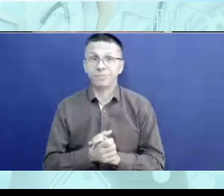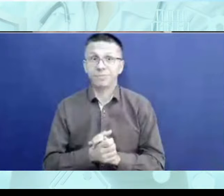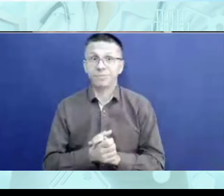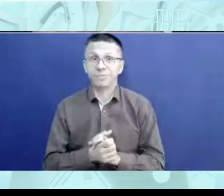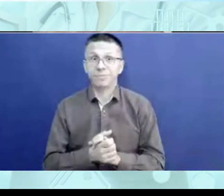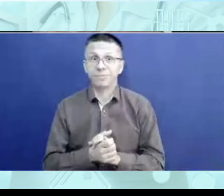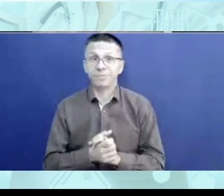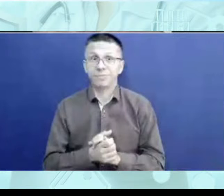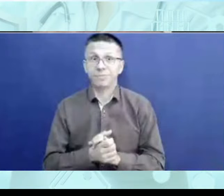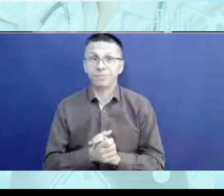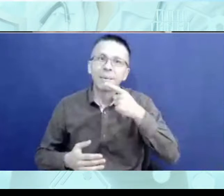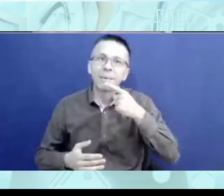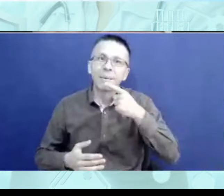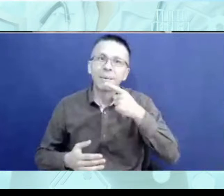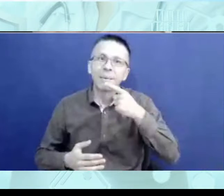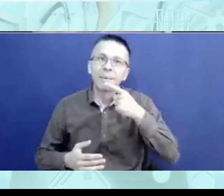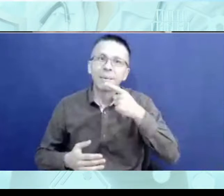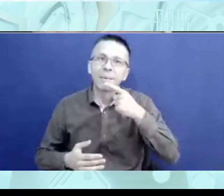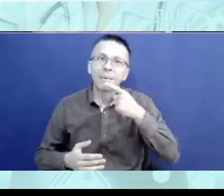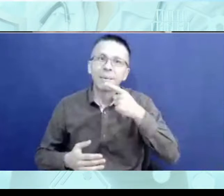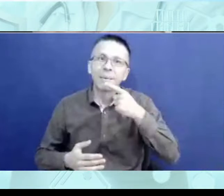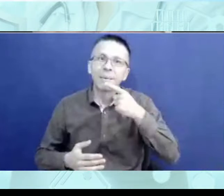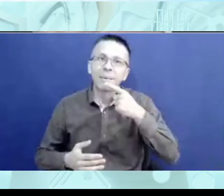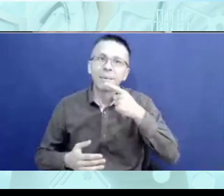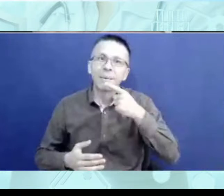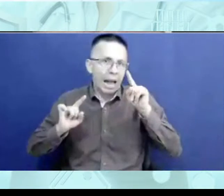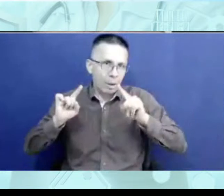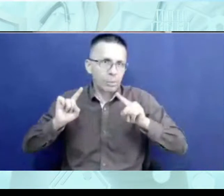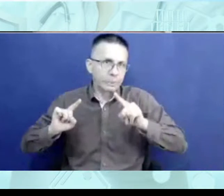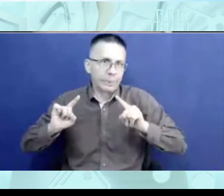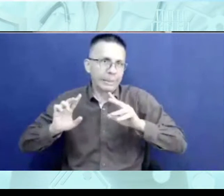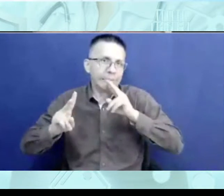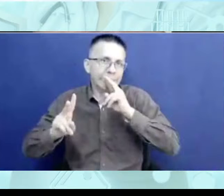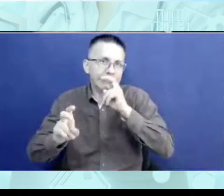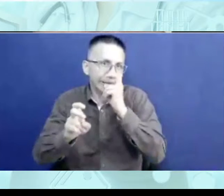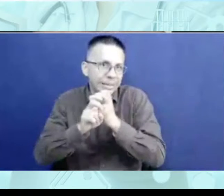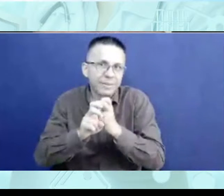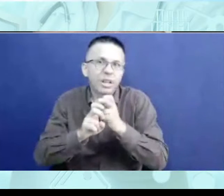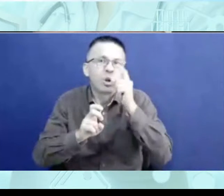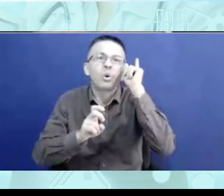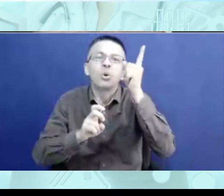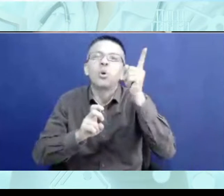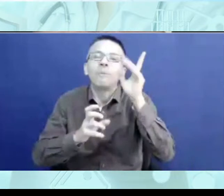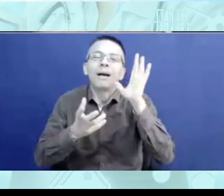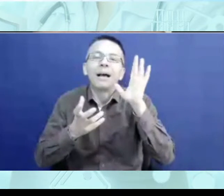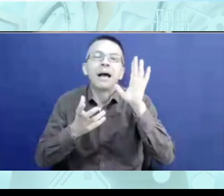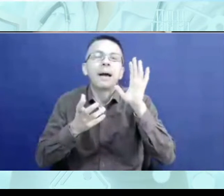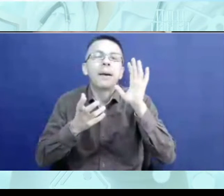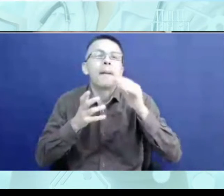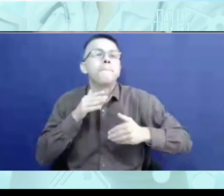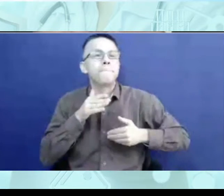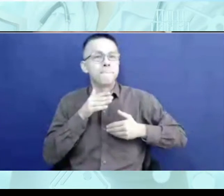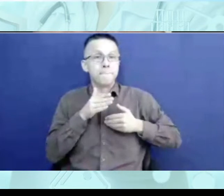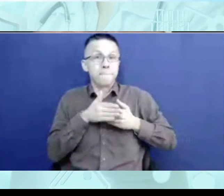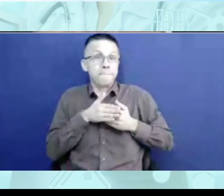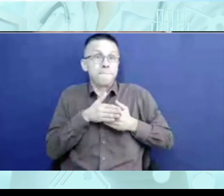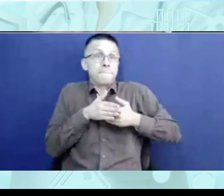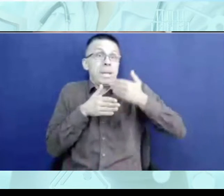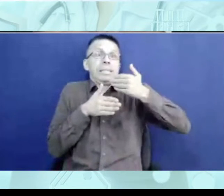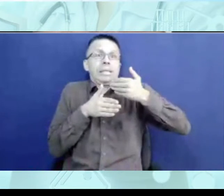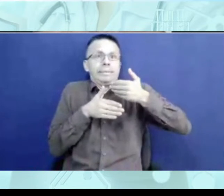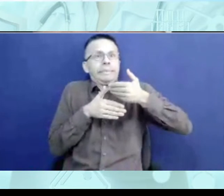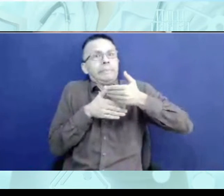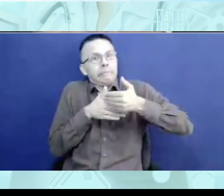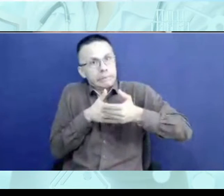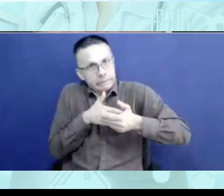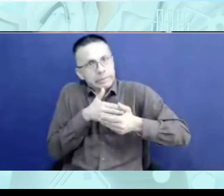hemos tenido algunas dificultades, pero son dificultades de un proceso nuevo, de un proceso que inicia. Como todos, desde luego,